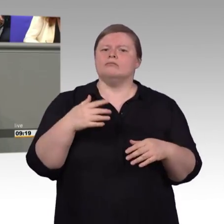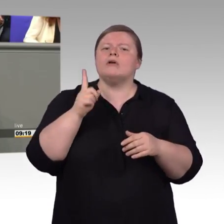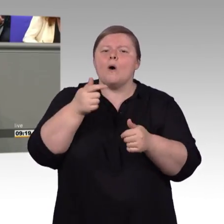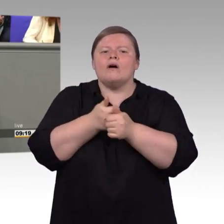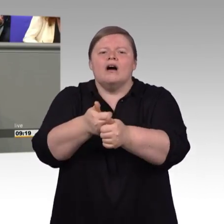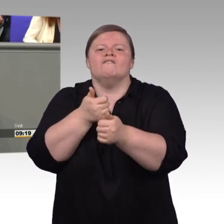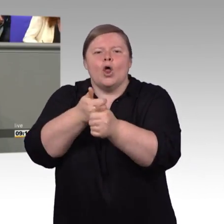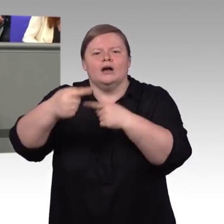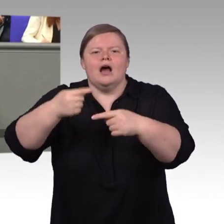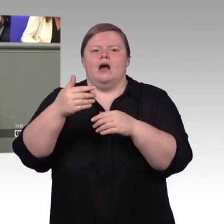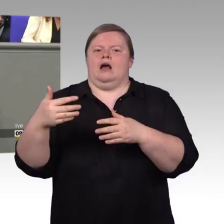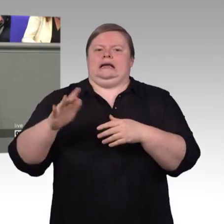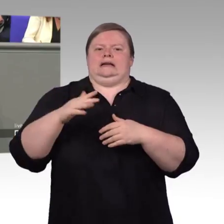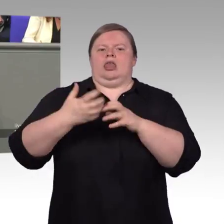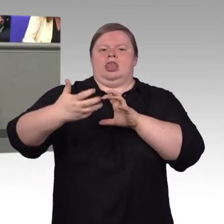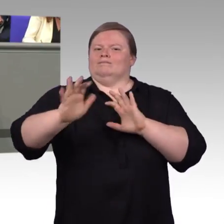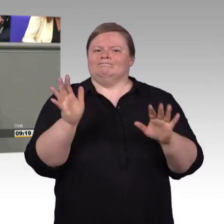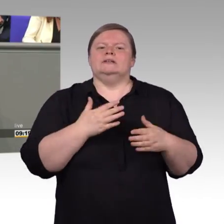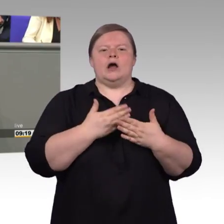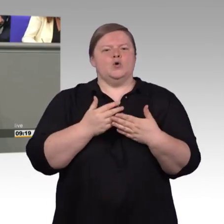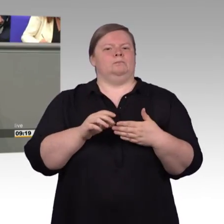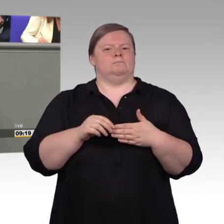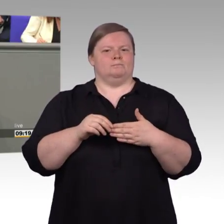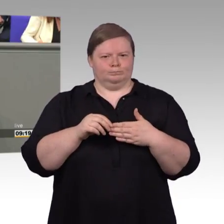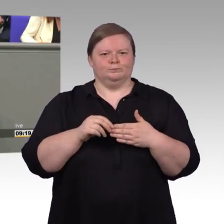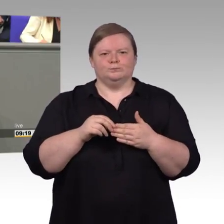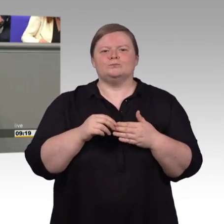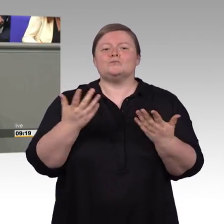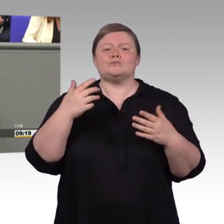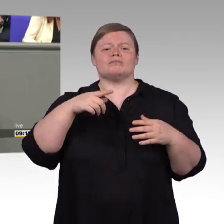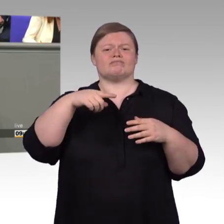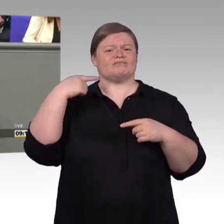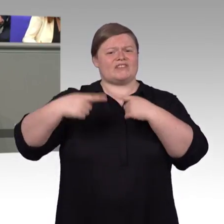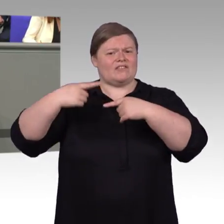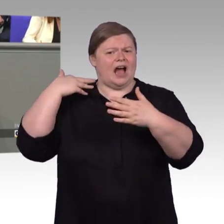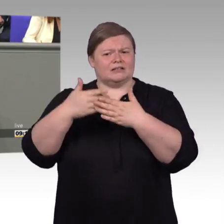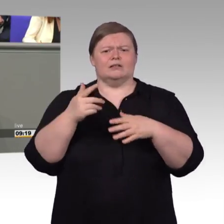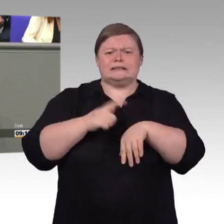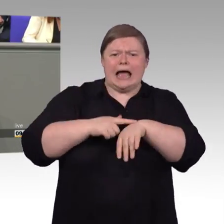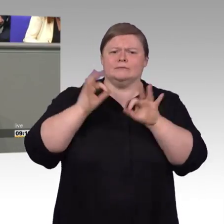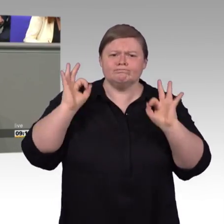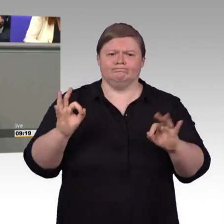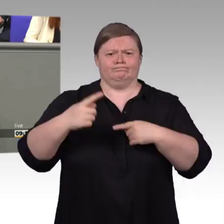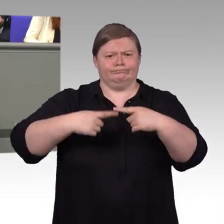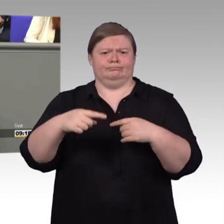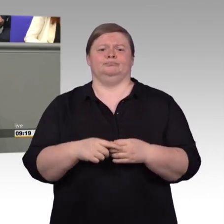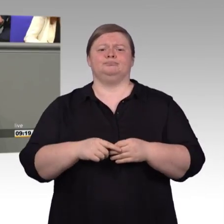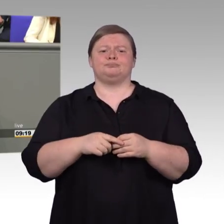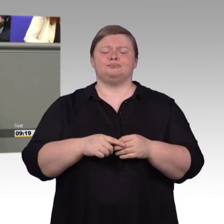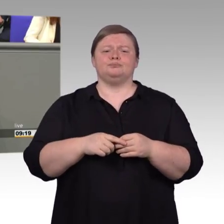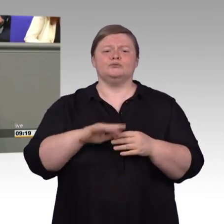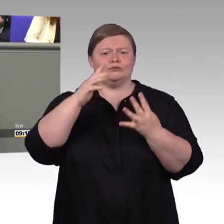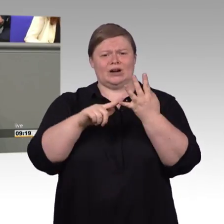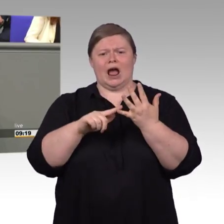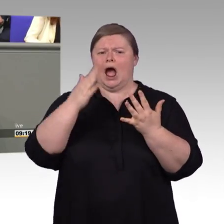konkreten Anspruchs am Ende des Verfahrens. Dafür muss eine Lösung gefunden werden, zum Beispiel die Abtretung von Ansprüchen an